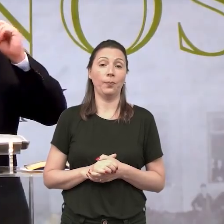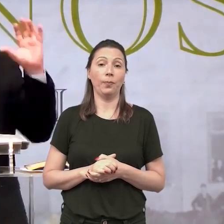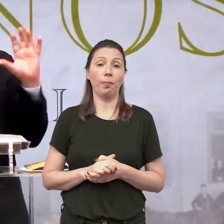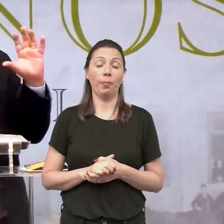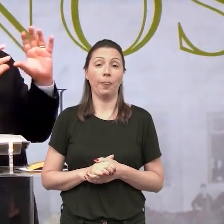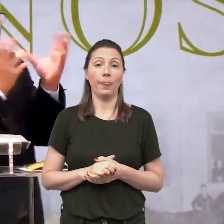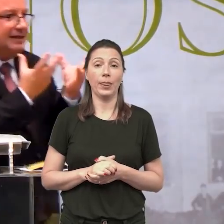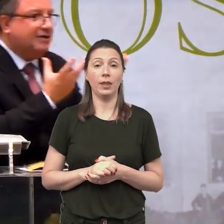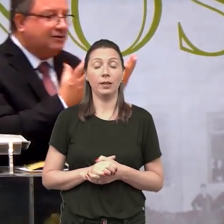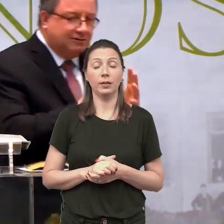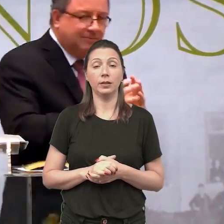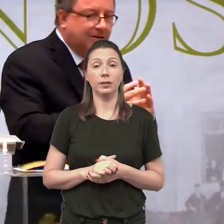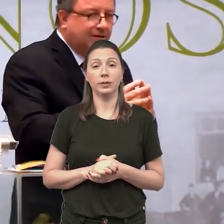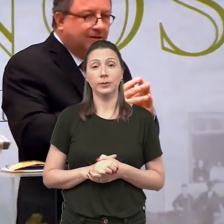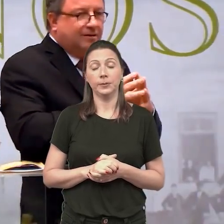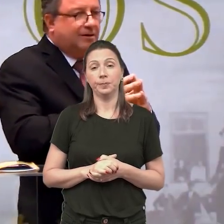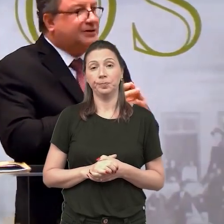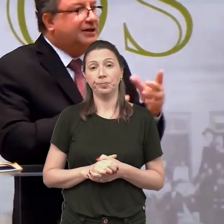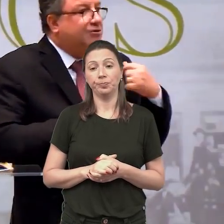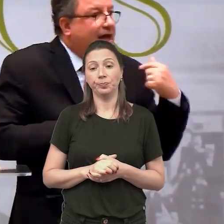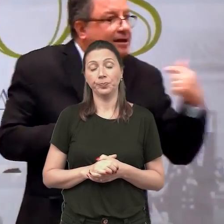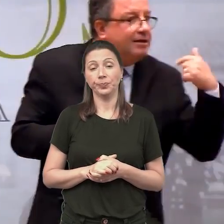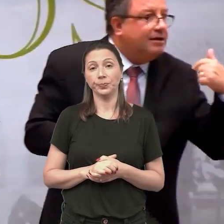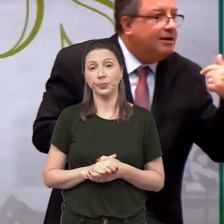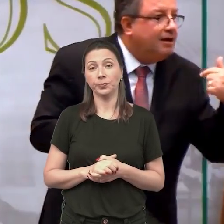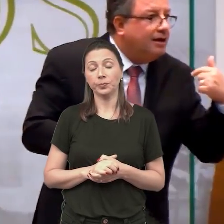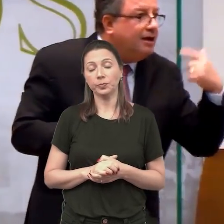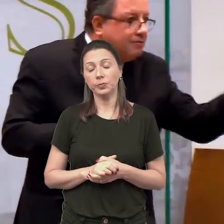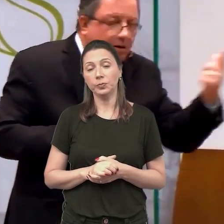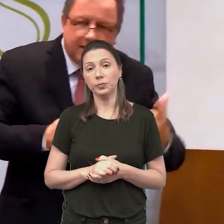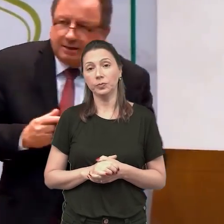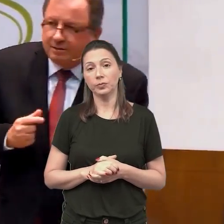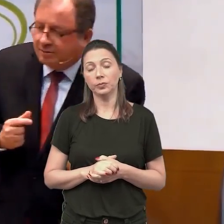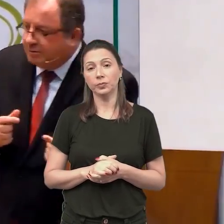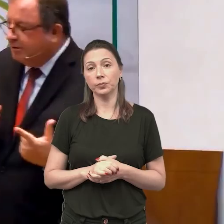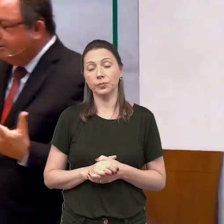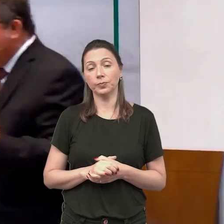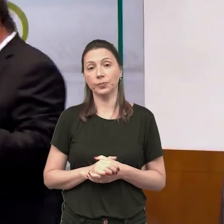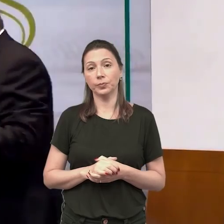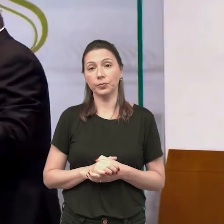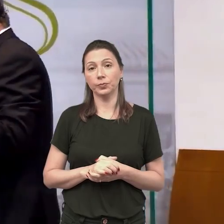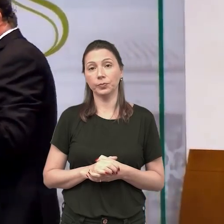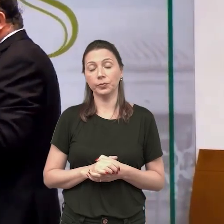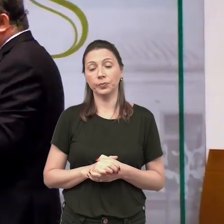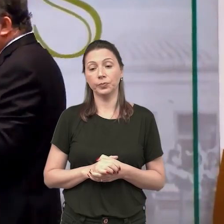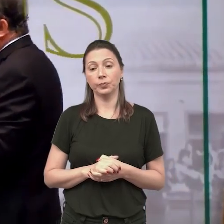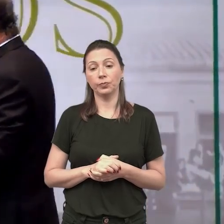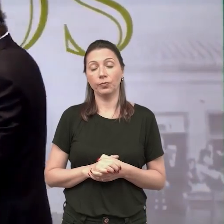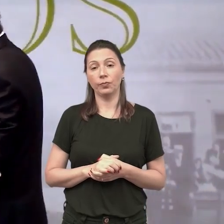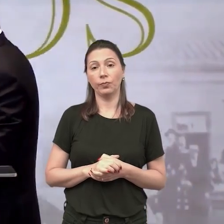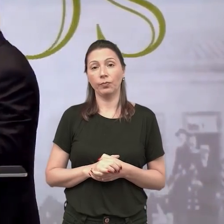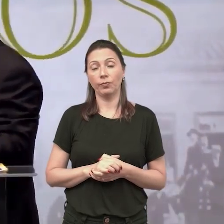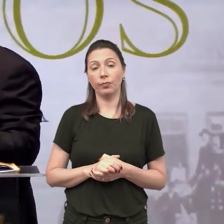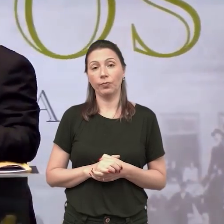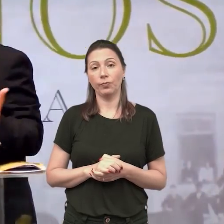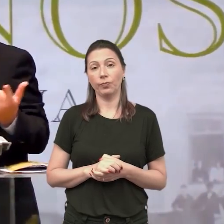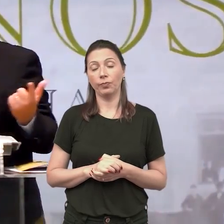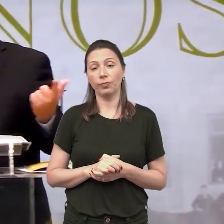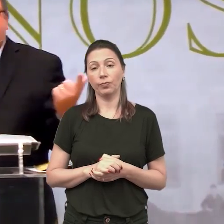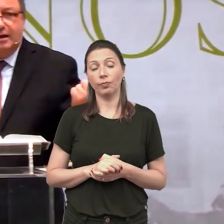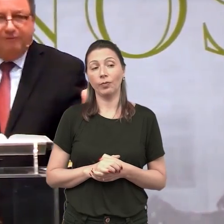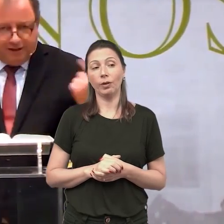Porque se eu entendesse a Deus, eu seria o quê? Igual a Ele. E o meu